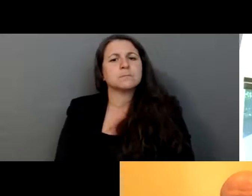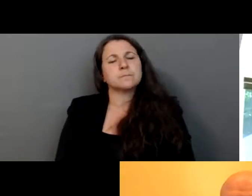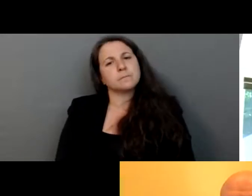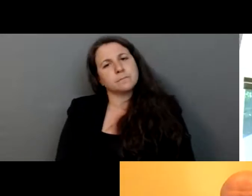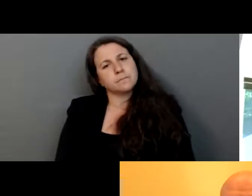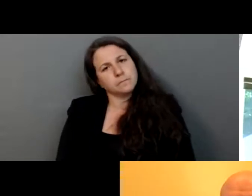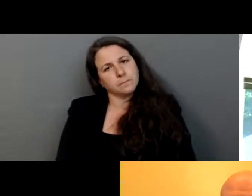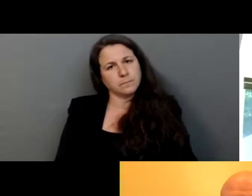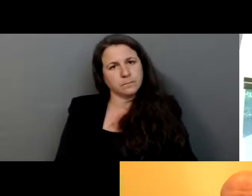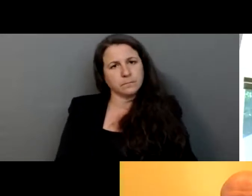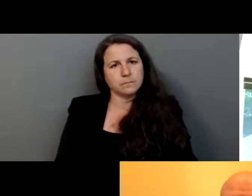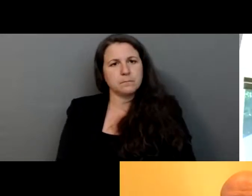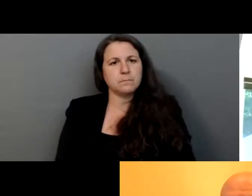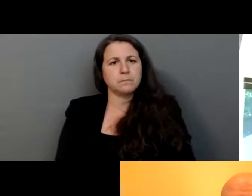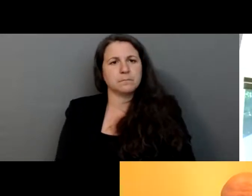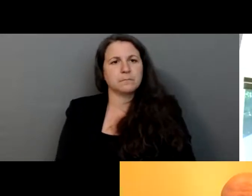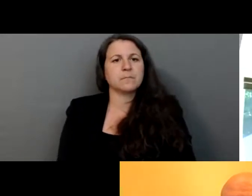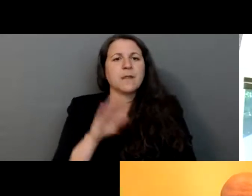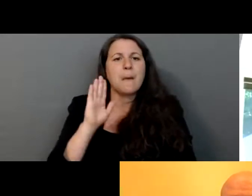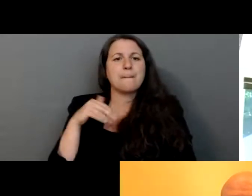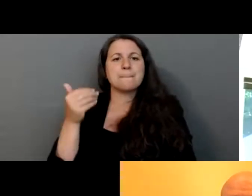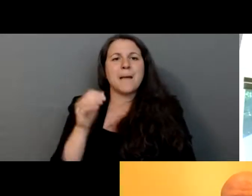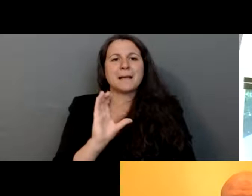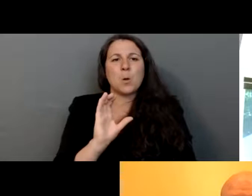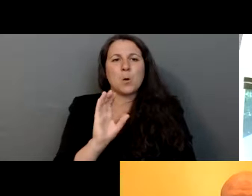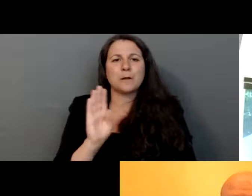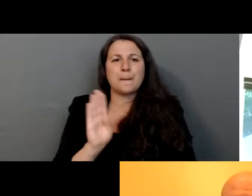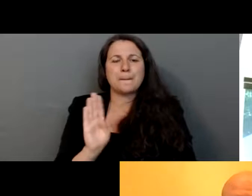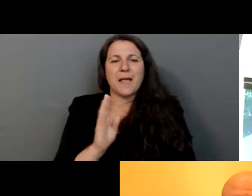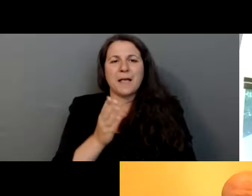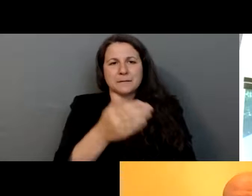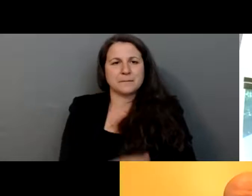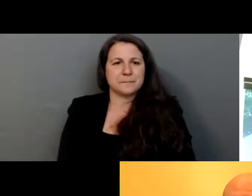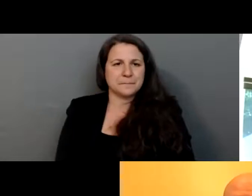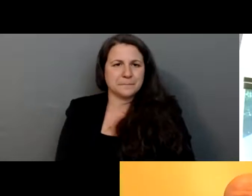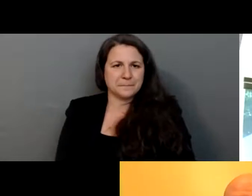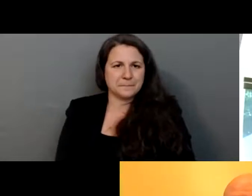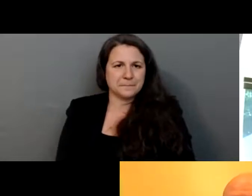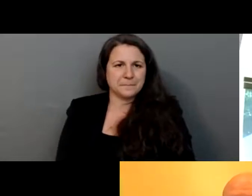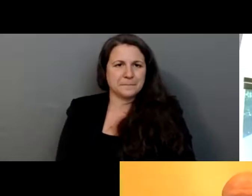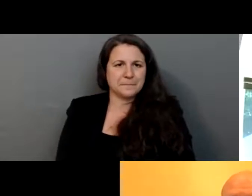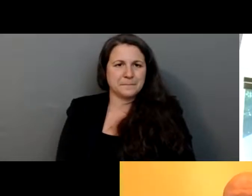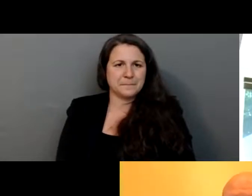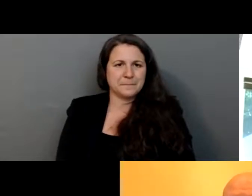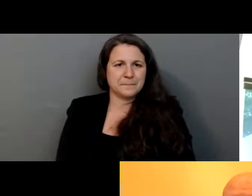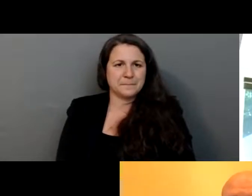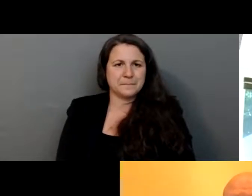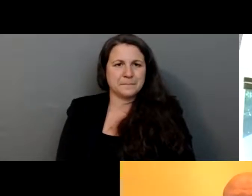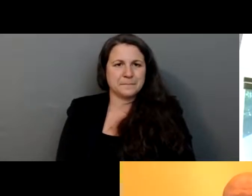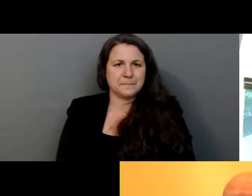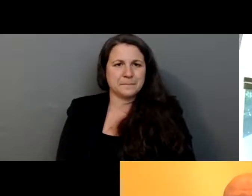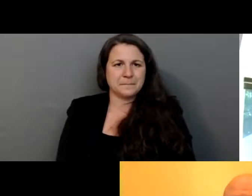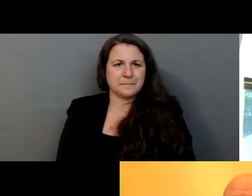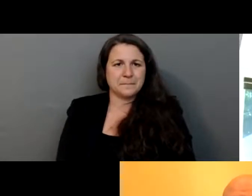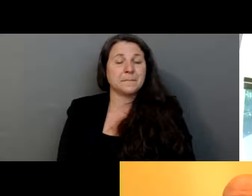parole pourrait être à Marie-Claude Béard. Je m'excuse, le nom, c'est l'adresse courriel qui figure dans la liste.